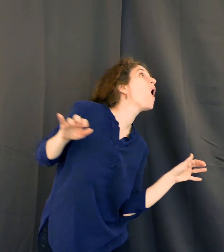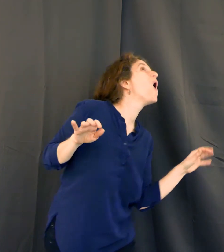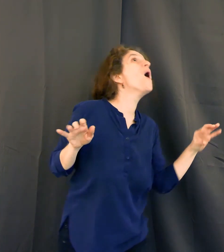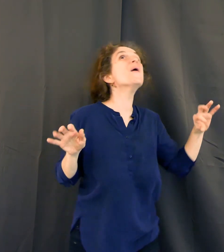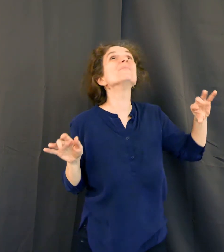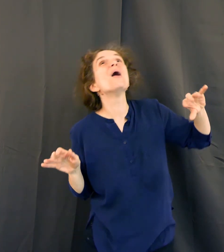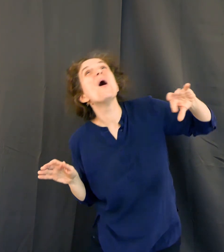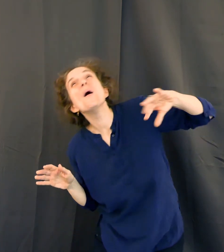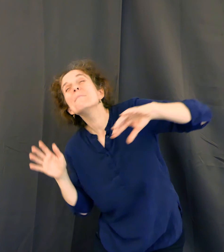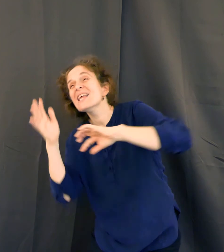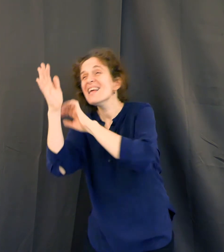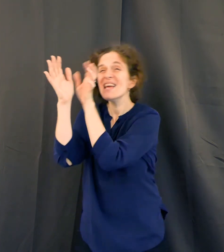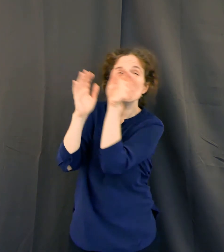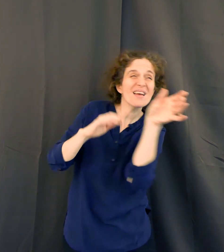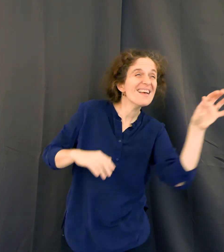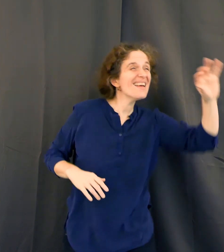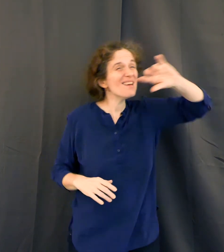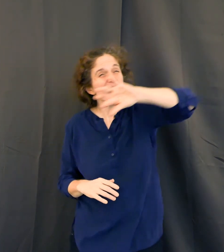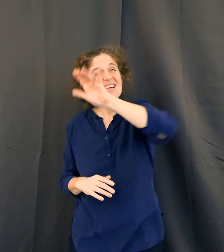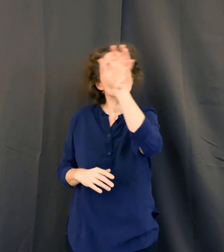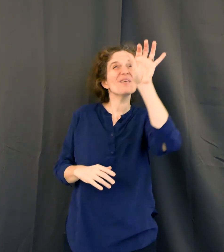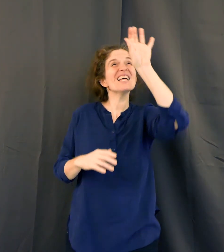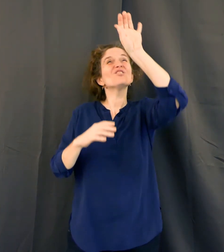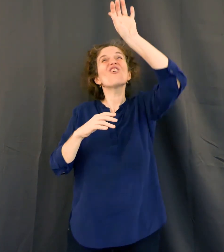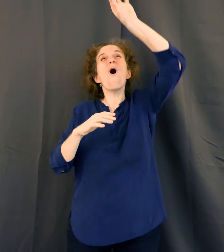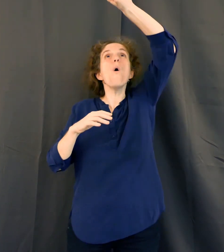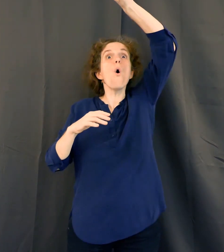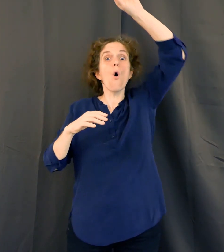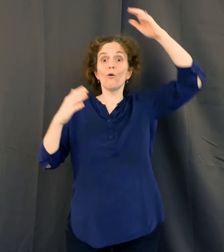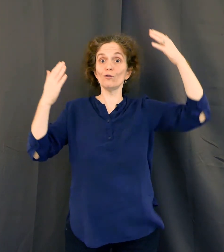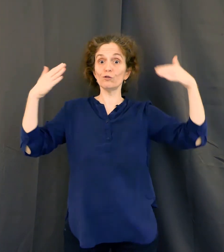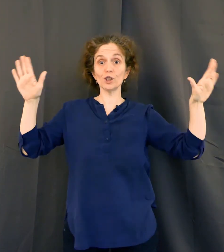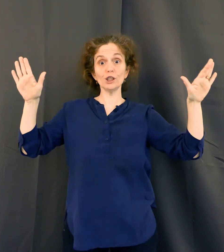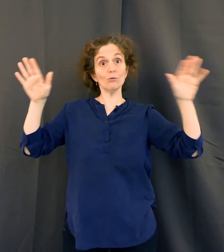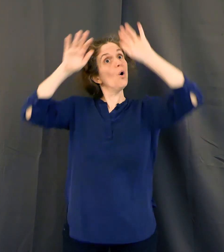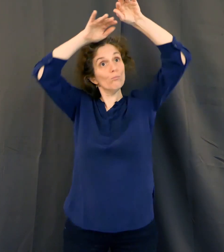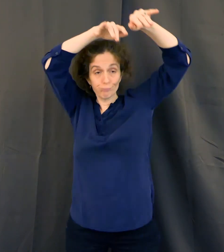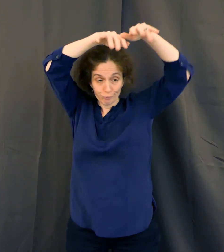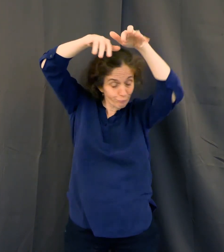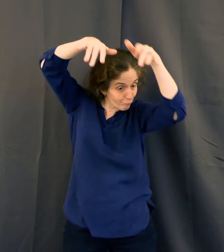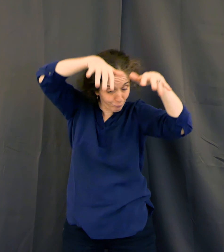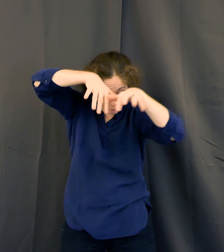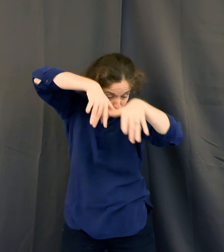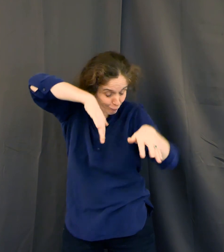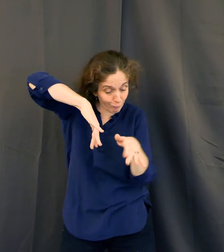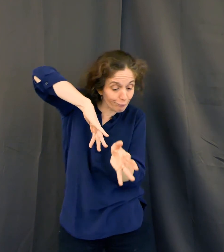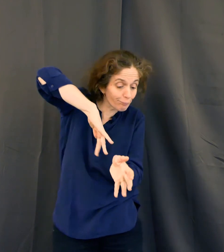elle se faufile. Branche après branche, elle l'escalade jusqu'à son sommet